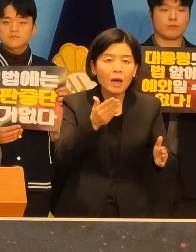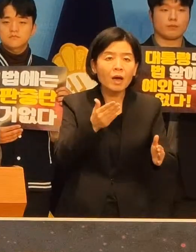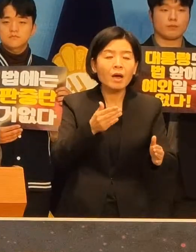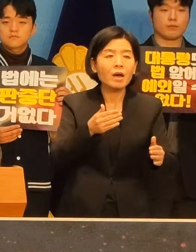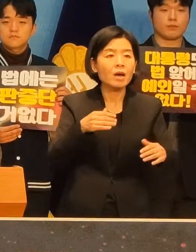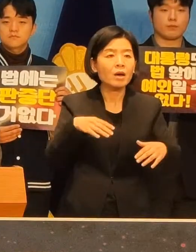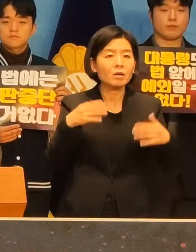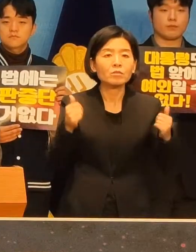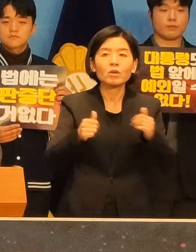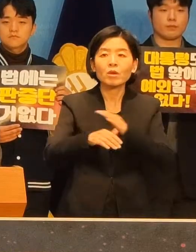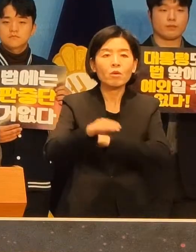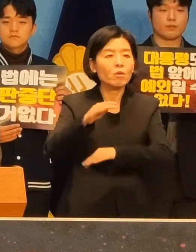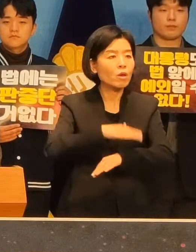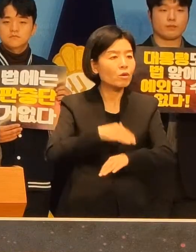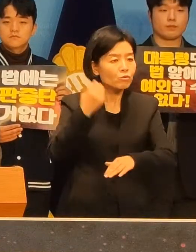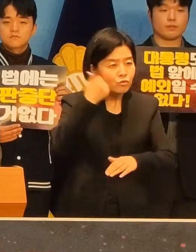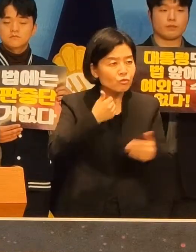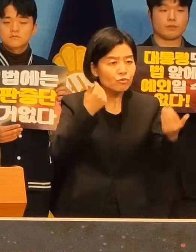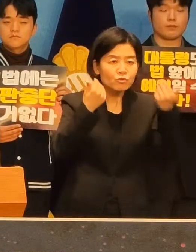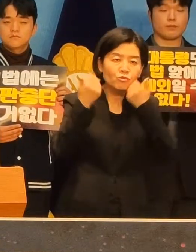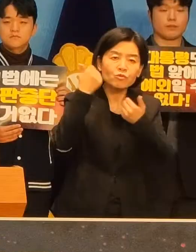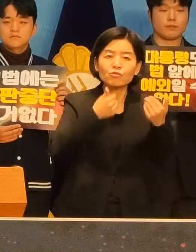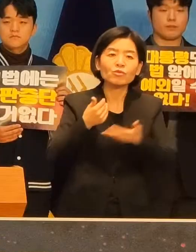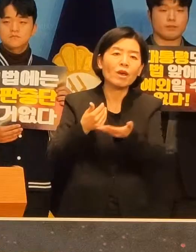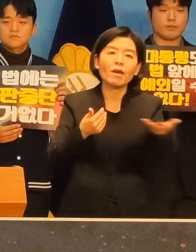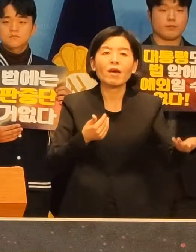넘어 누구나 알고 있는 것입니다.